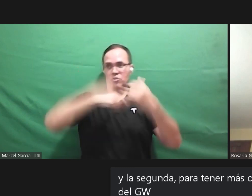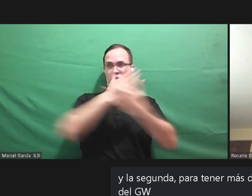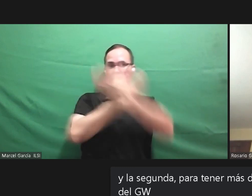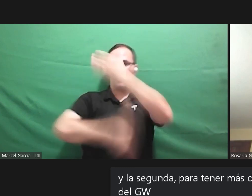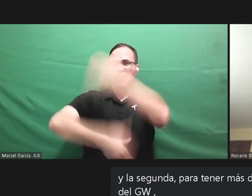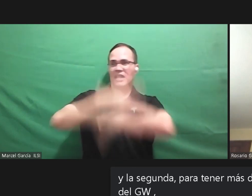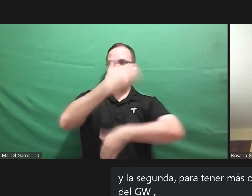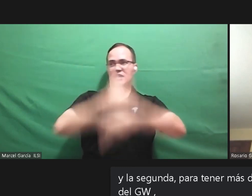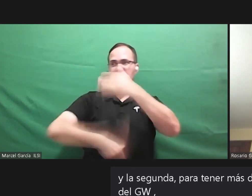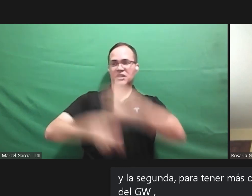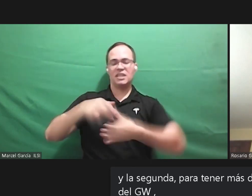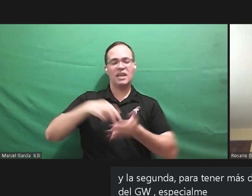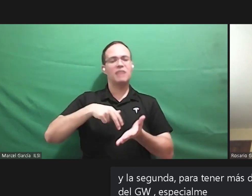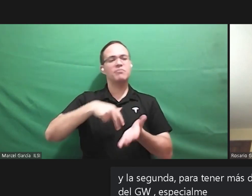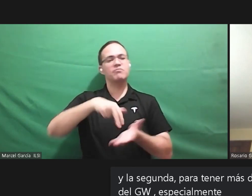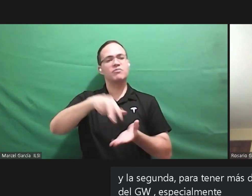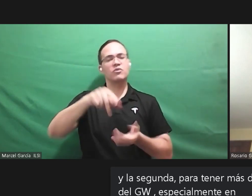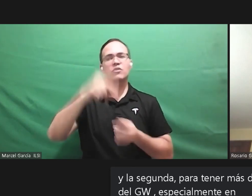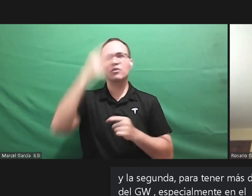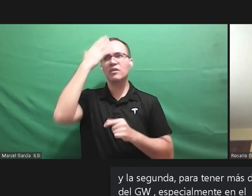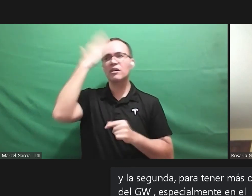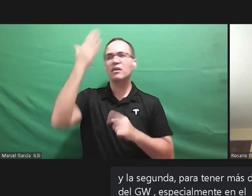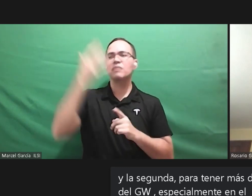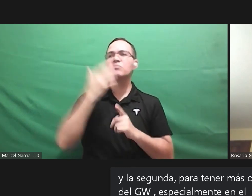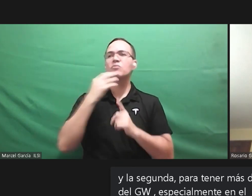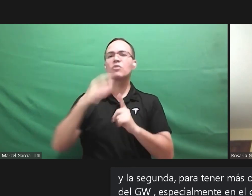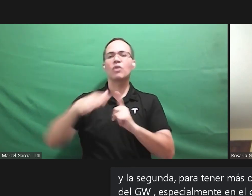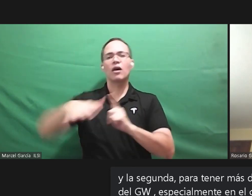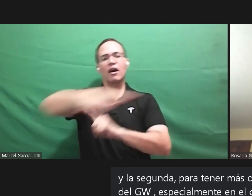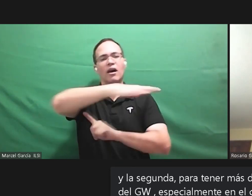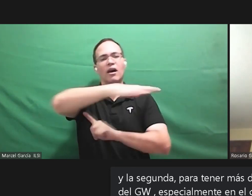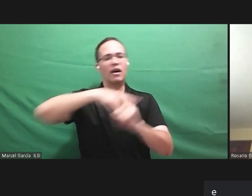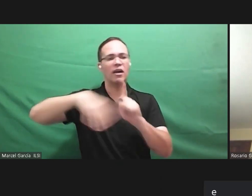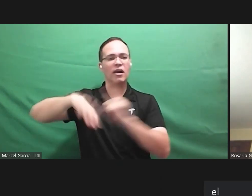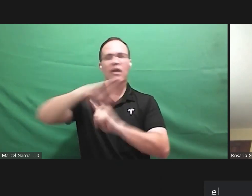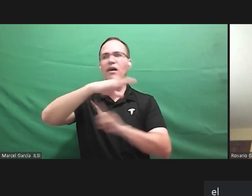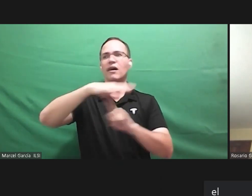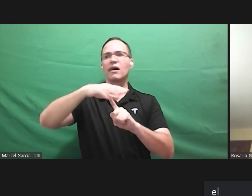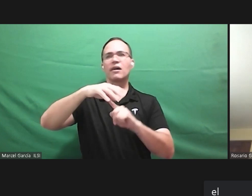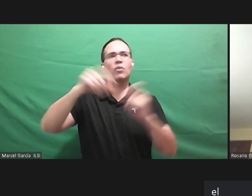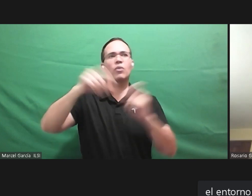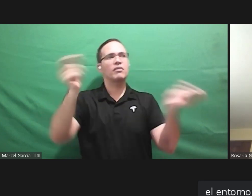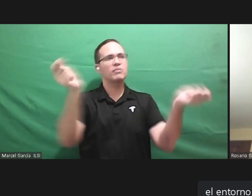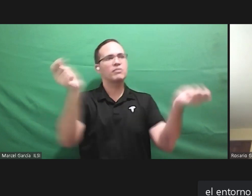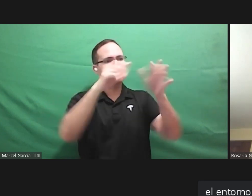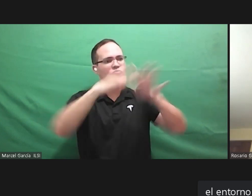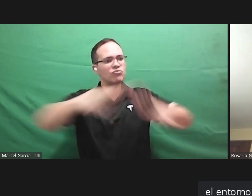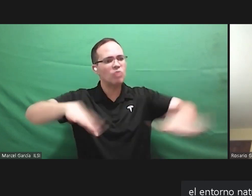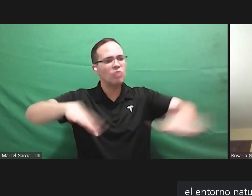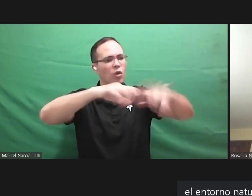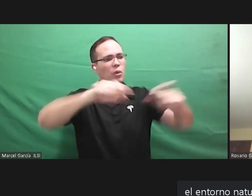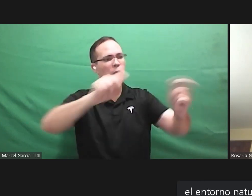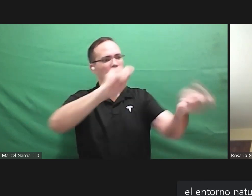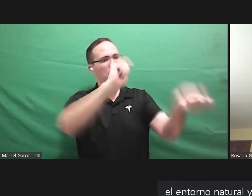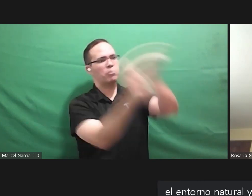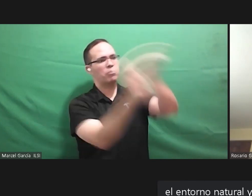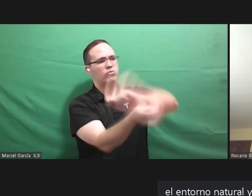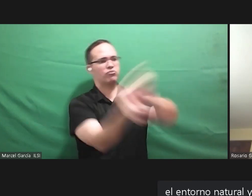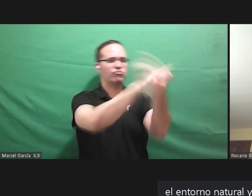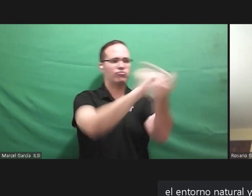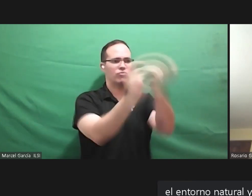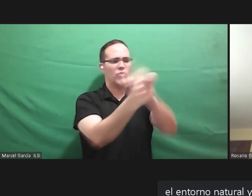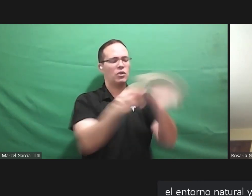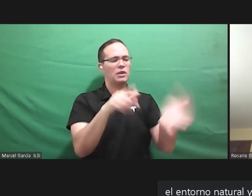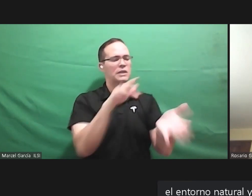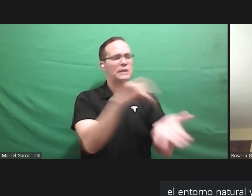están en el contexto como son el factor 2, que son el entorno natural y cambios del entorno y los servicios, sistemas y políticas,